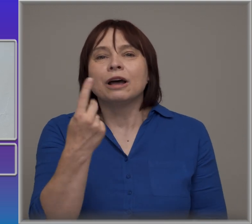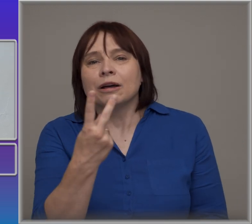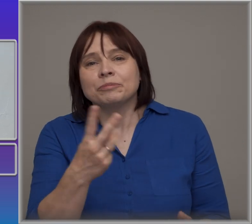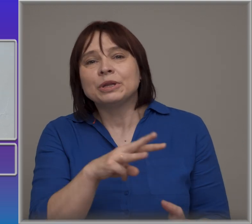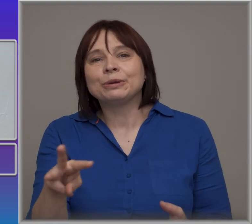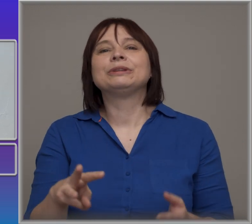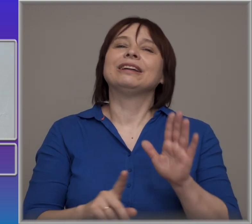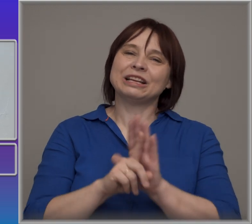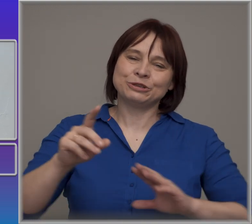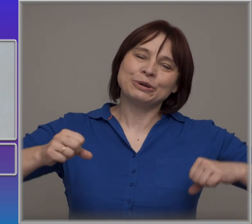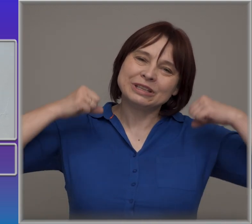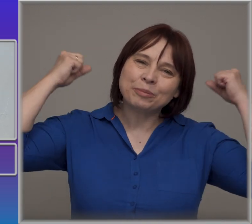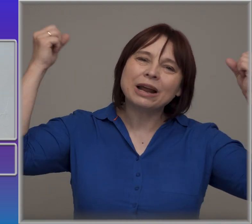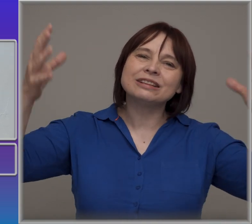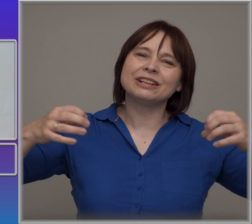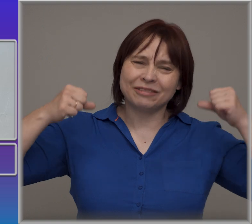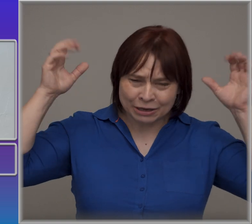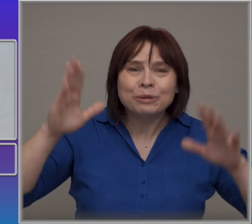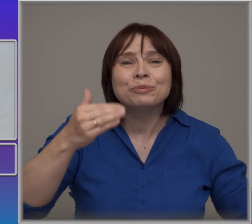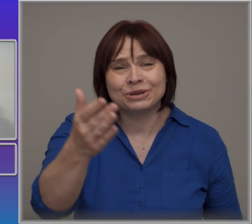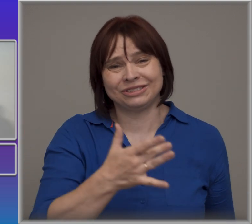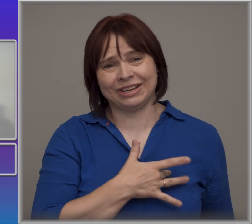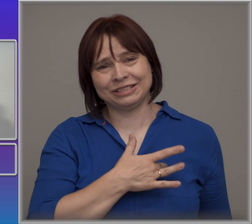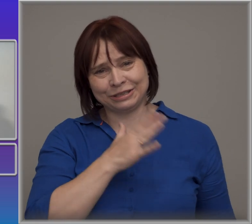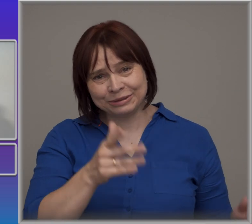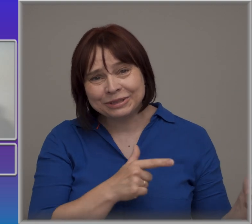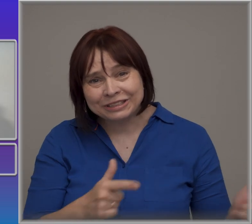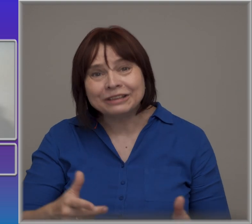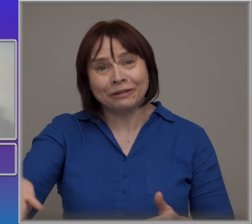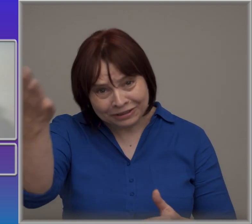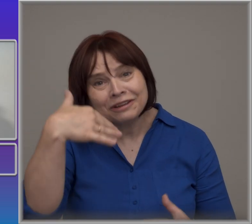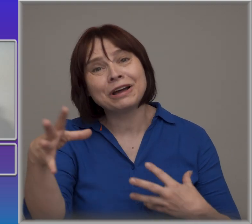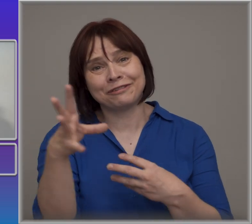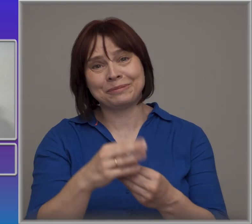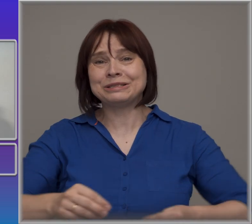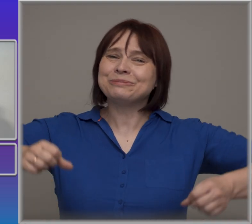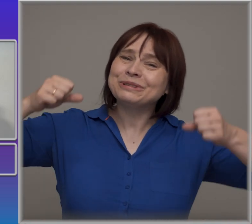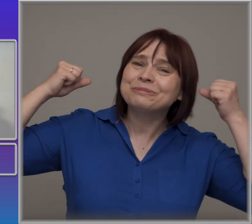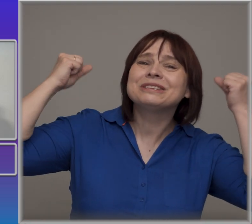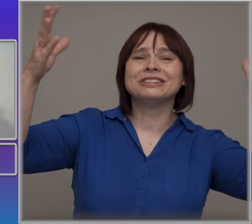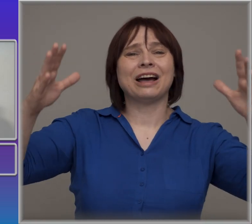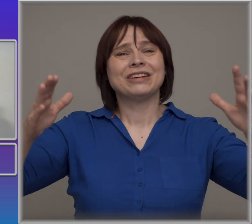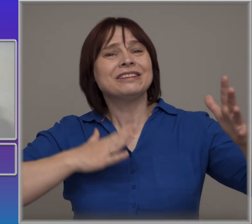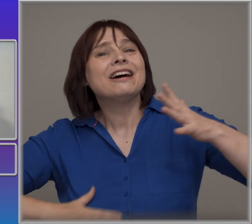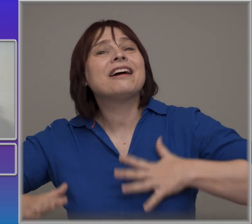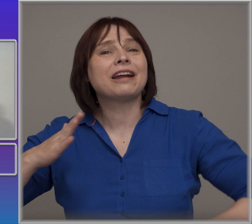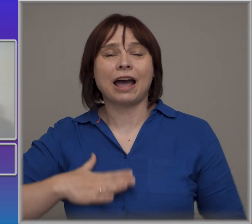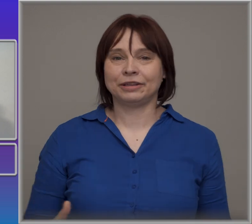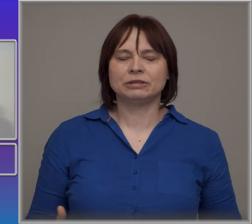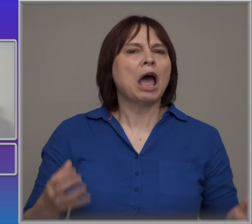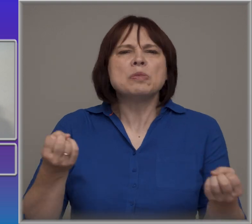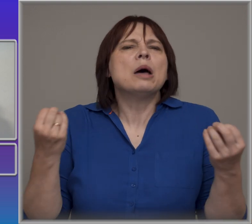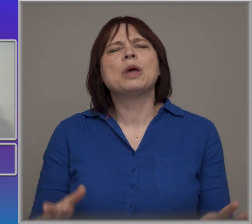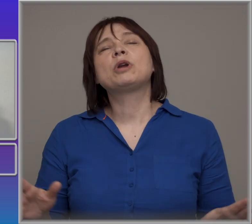богослужение, начнется прославление. И пусть наши сердца тоже будут готовы прославить Его в радости, потому что мы не просто поем